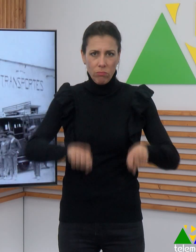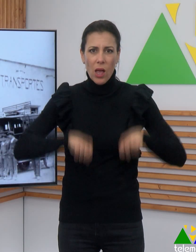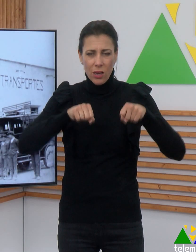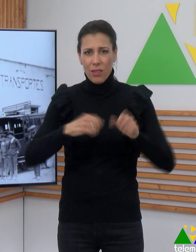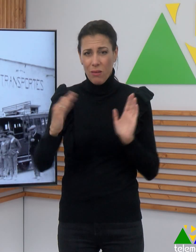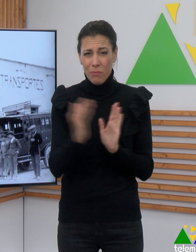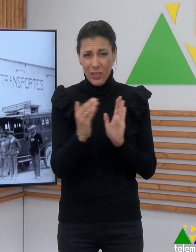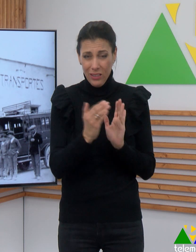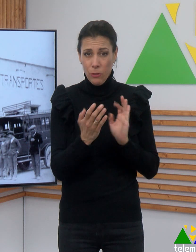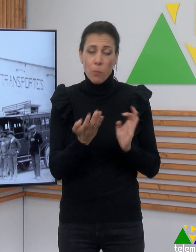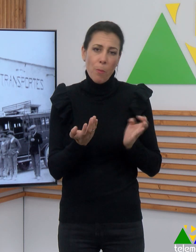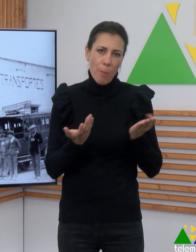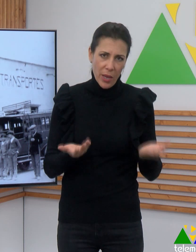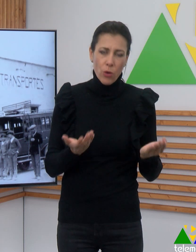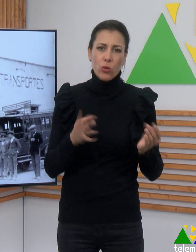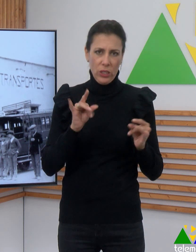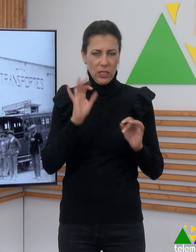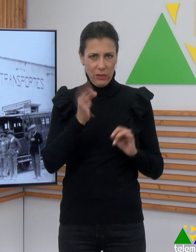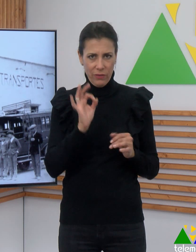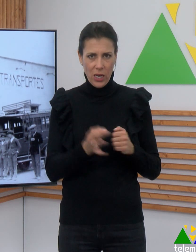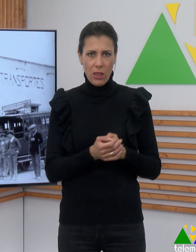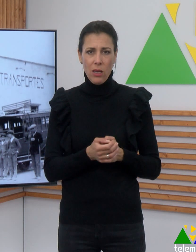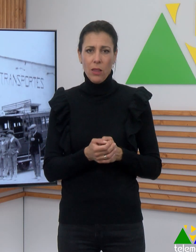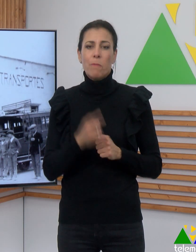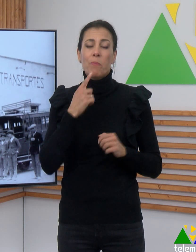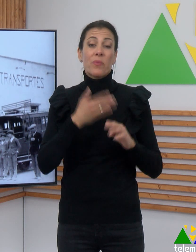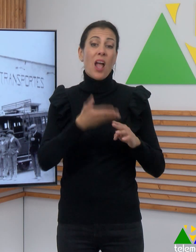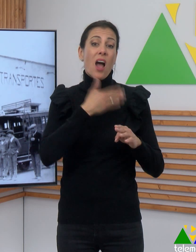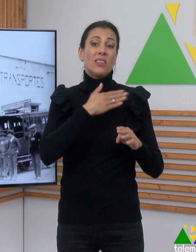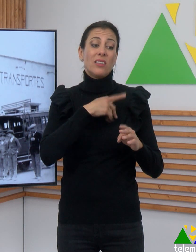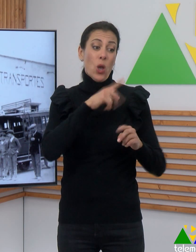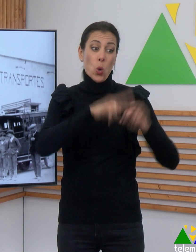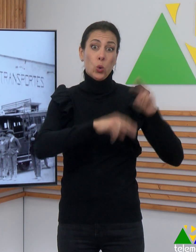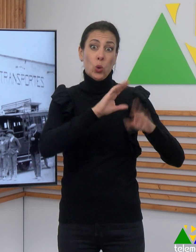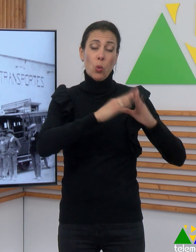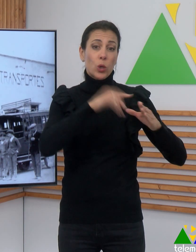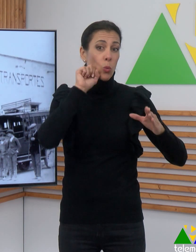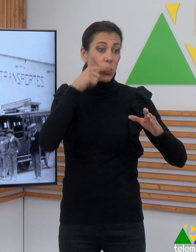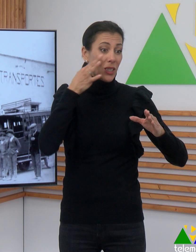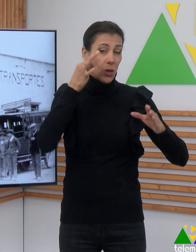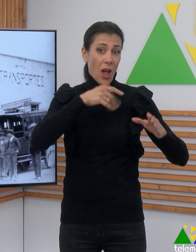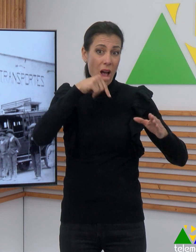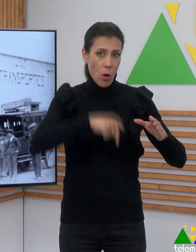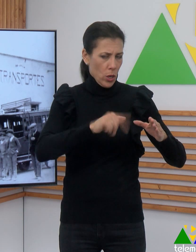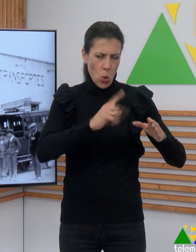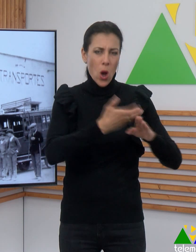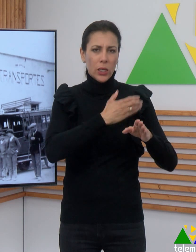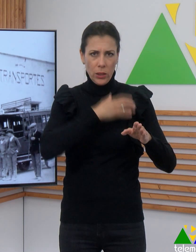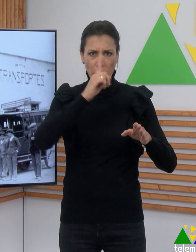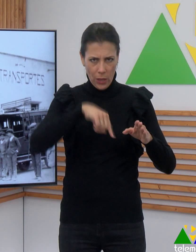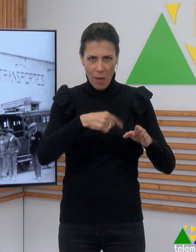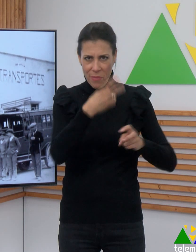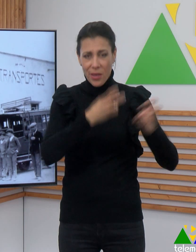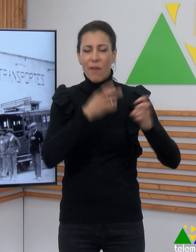de las cosas del puerto, pero sí que es verdad que antes de que se construyera el puerto de Motril, pues ya había tráfico